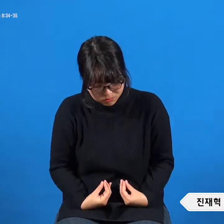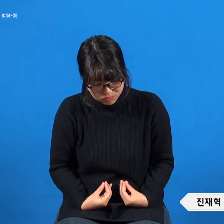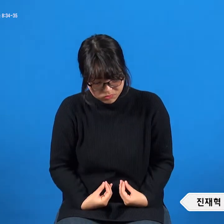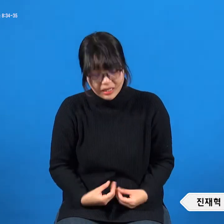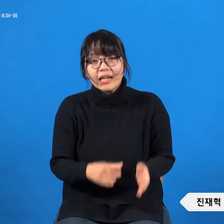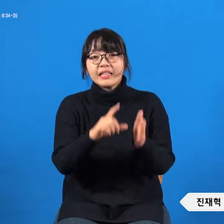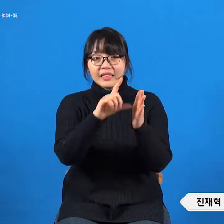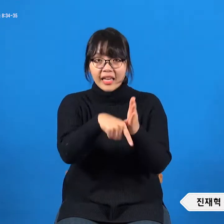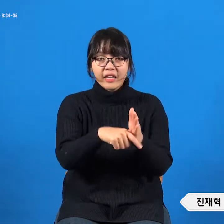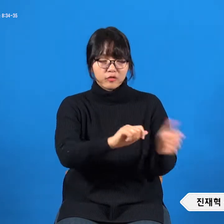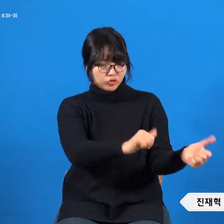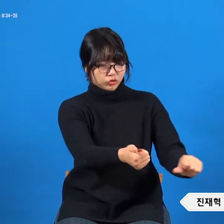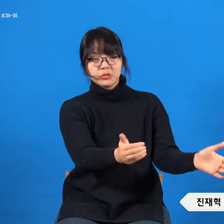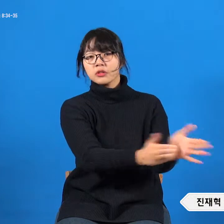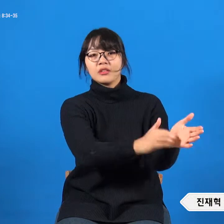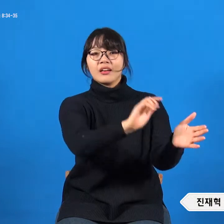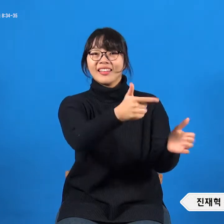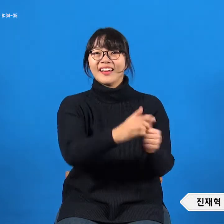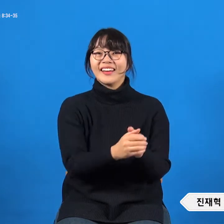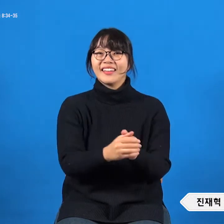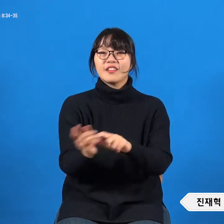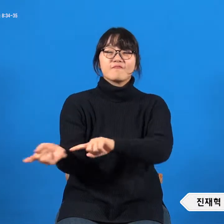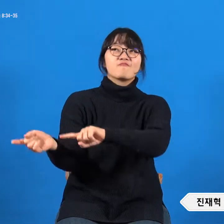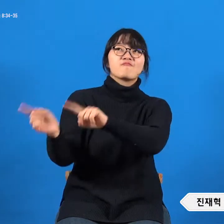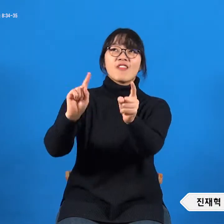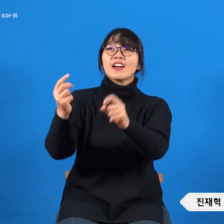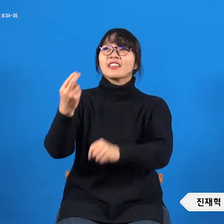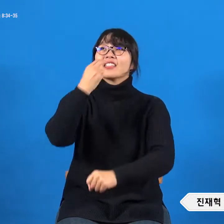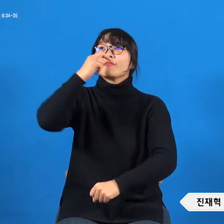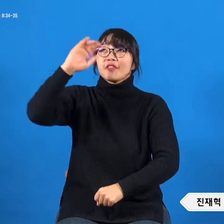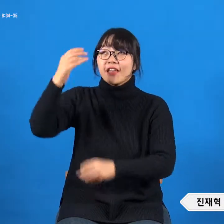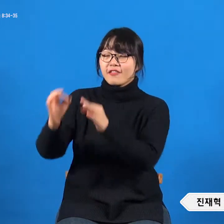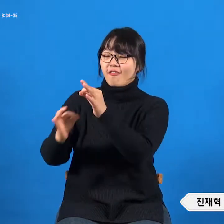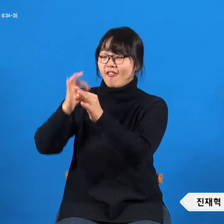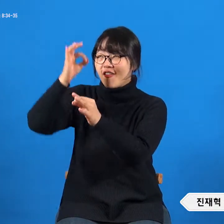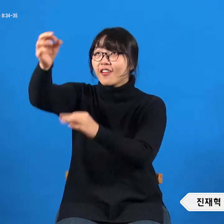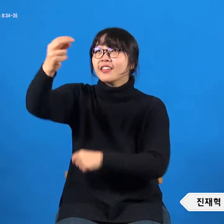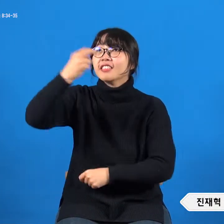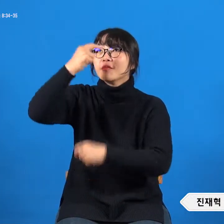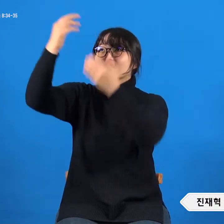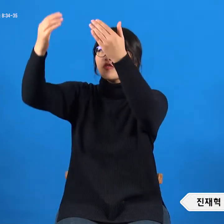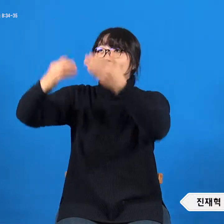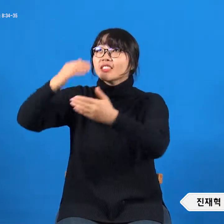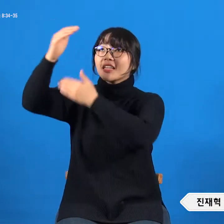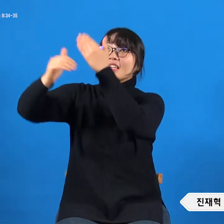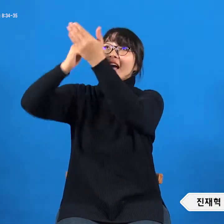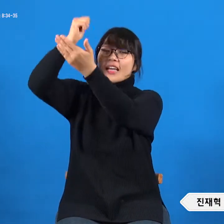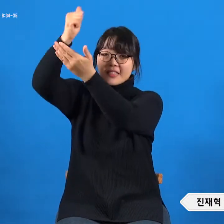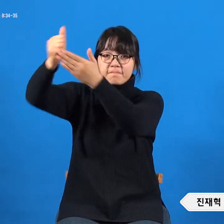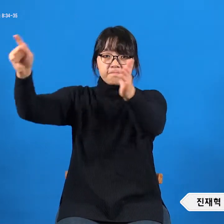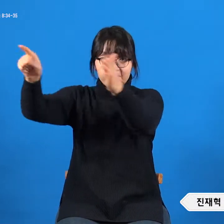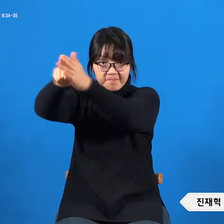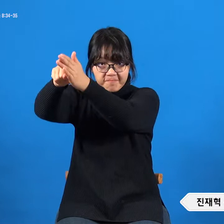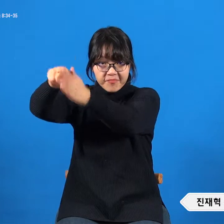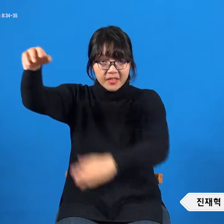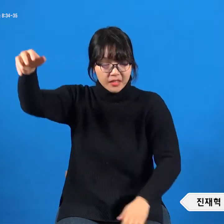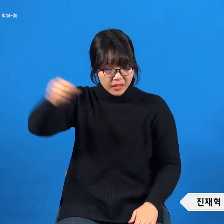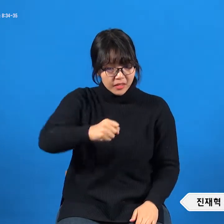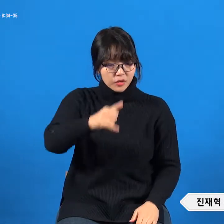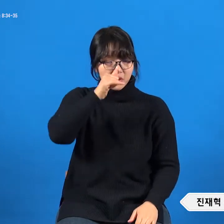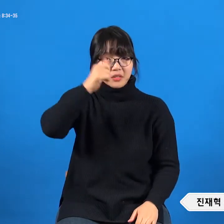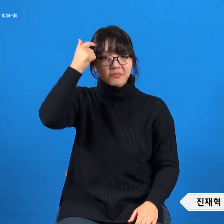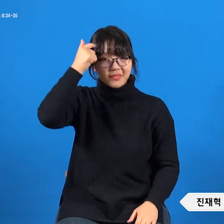그것이 끝이 아님을, 부활이요 생명이 되시고 영원한 생명을 주신 하나님, 그 믿음을